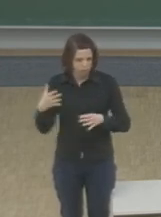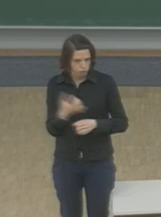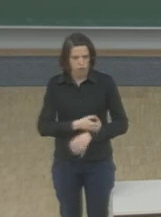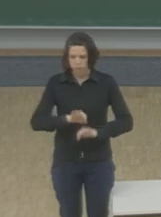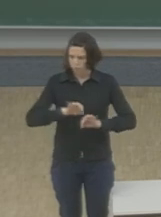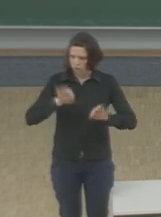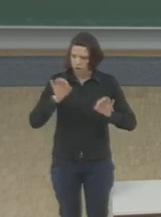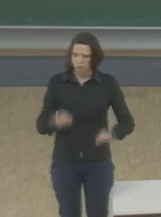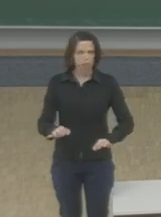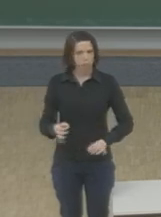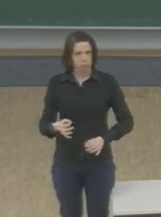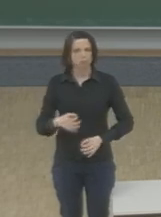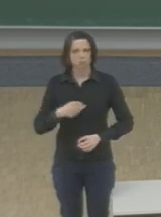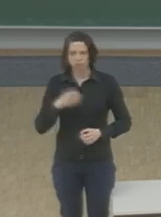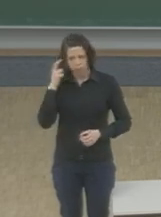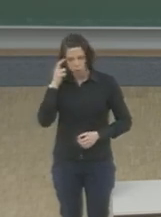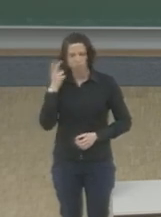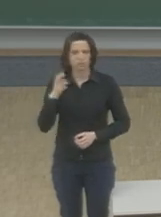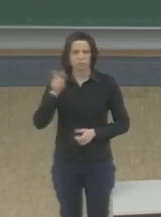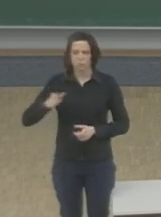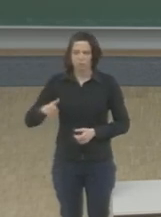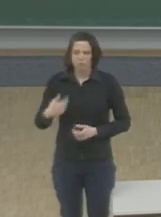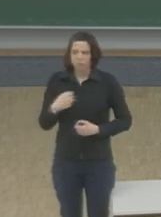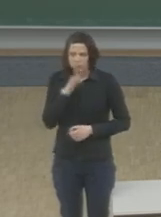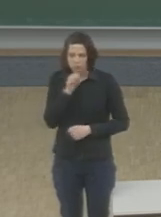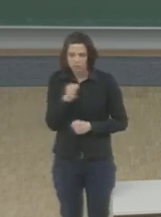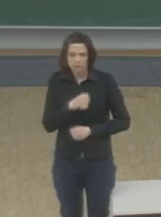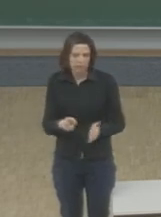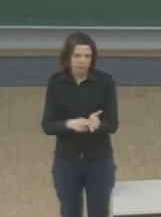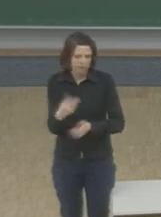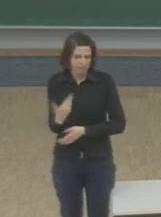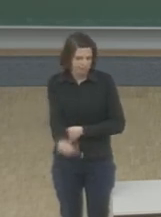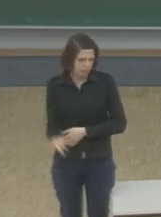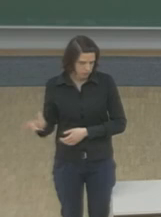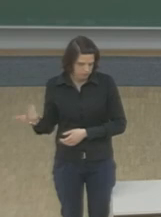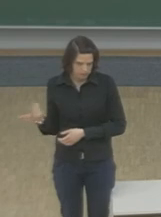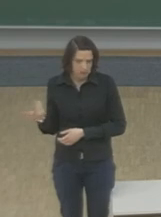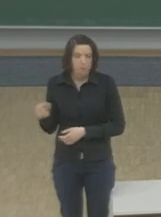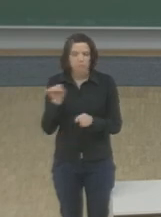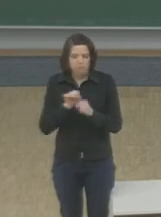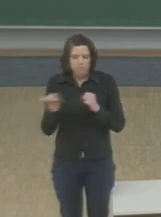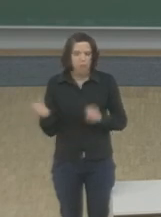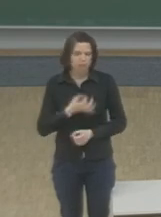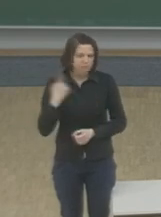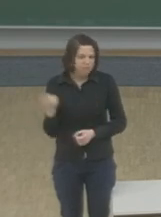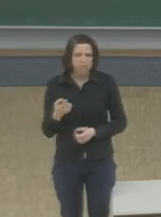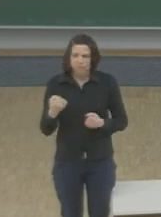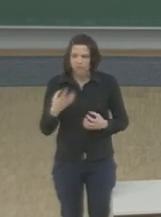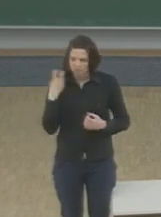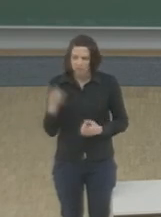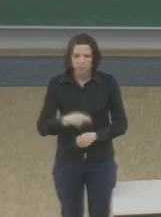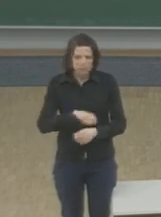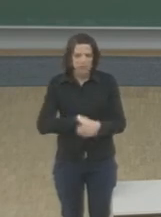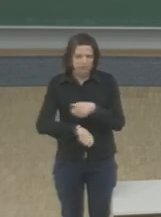gute, anständige Menschen und Bürger wurden. Aber wir können uns vielleicht bemühen, unser Möglichstes zu